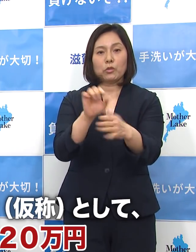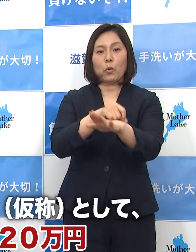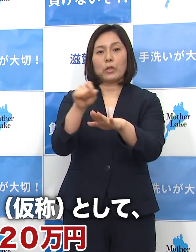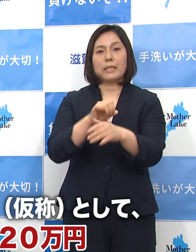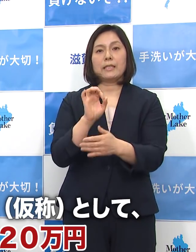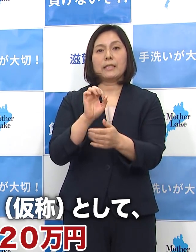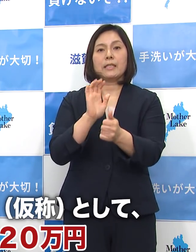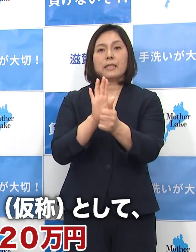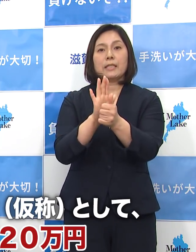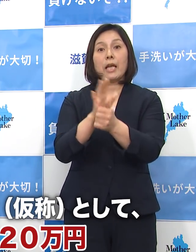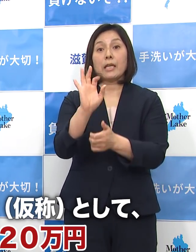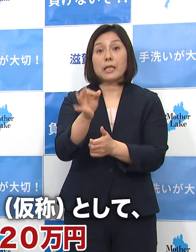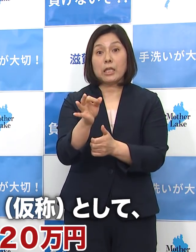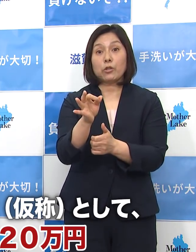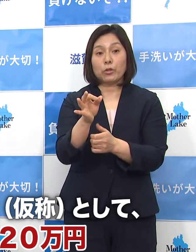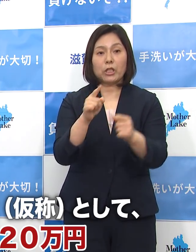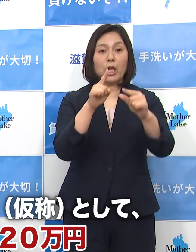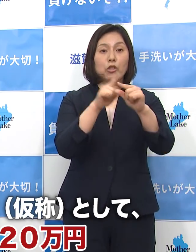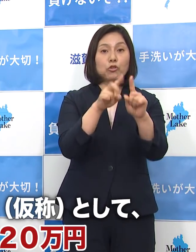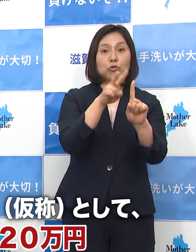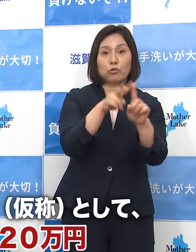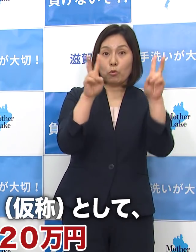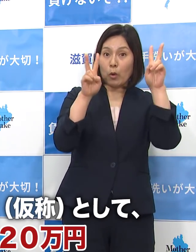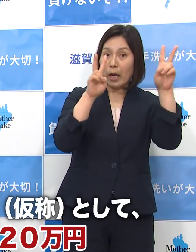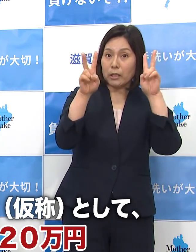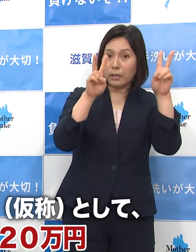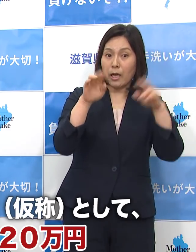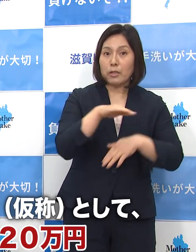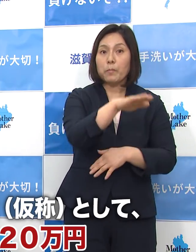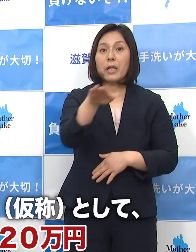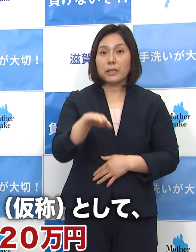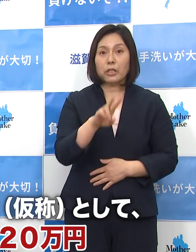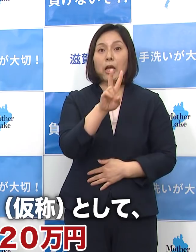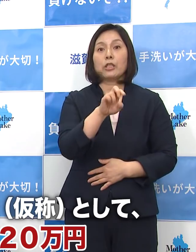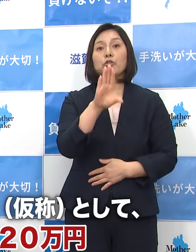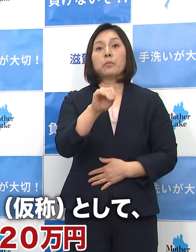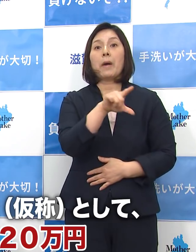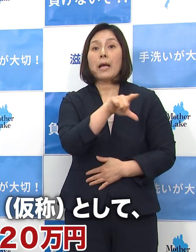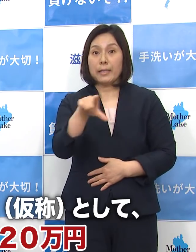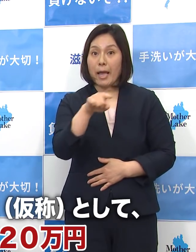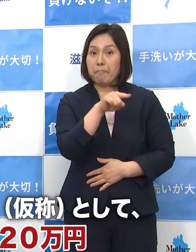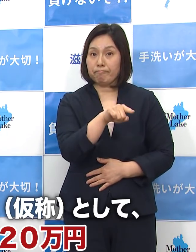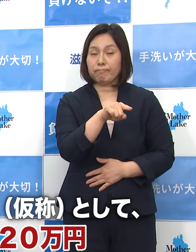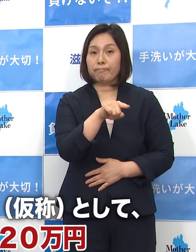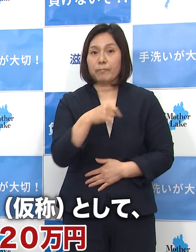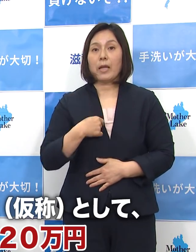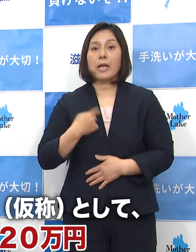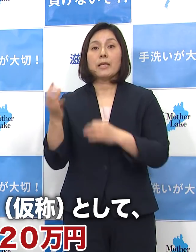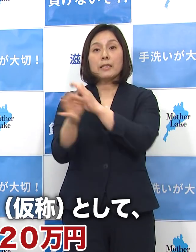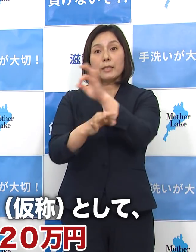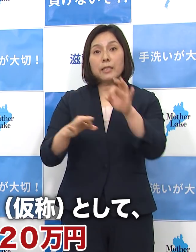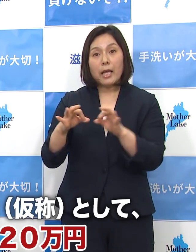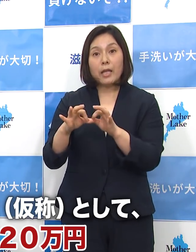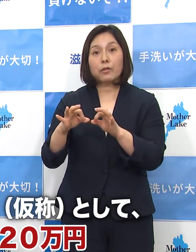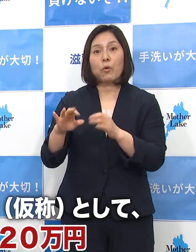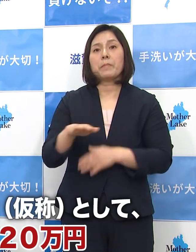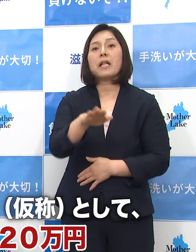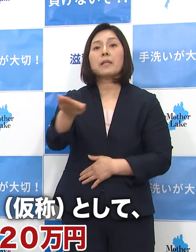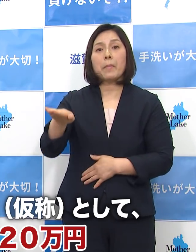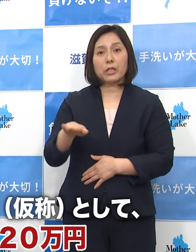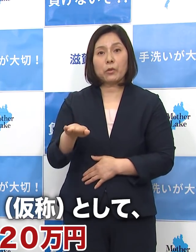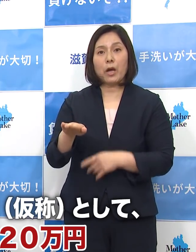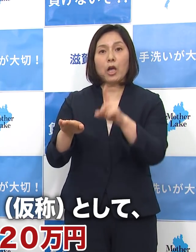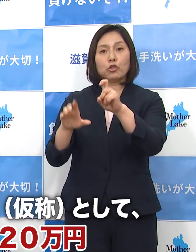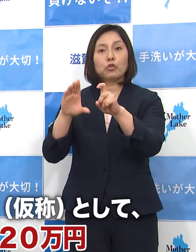て中小企業の皆さま方には20万円個人事業主の皆さま方には